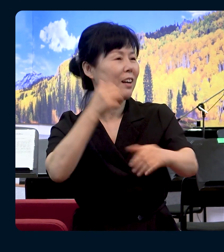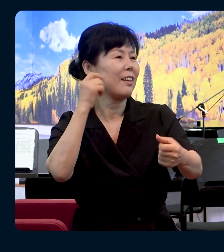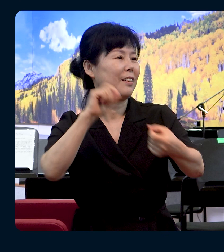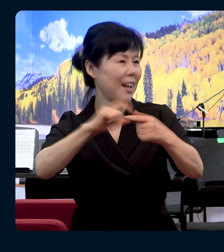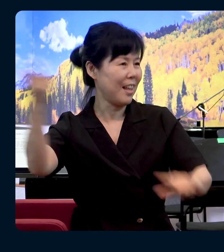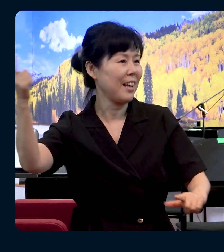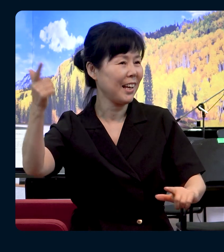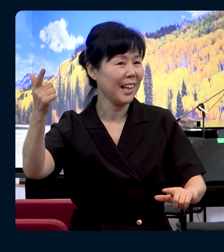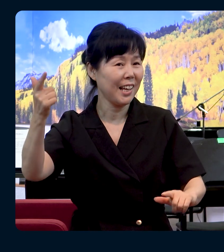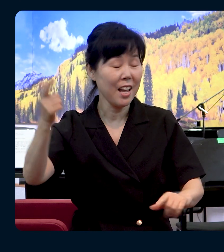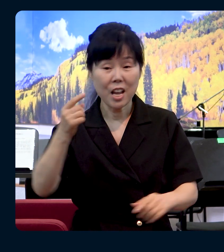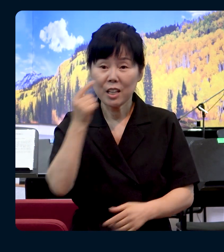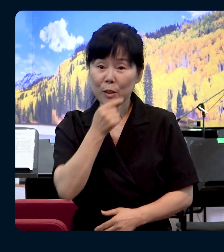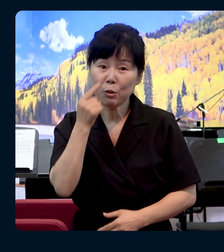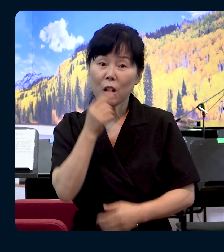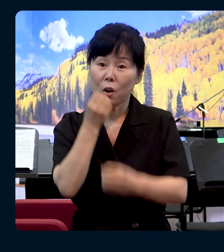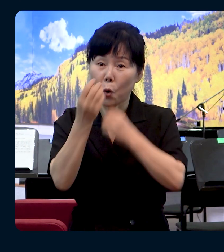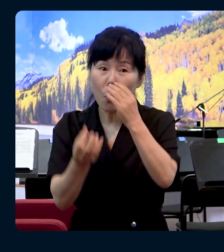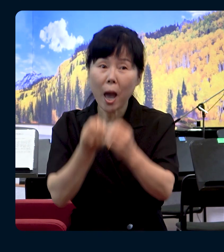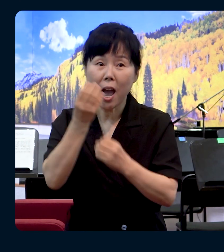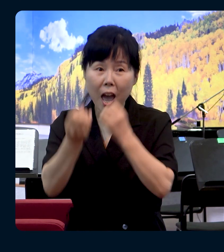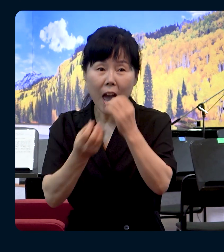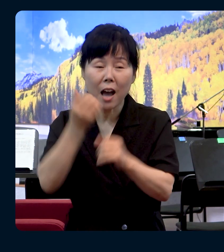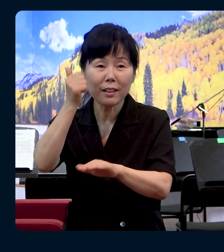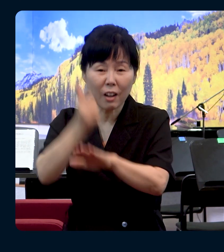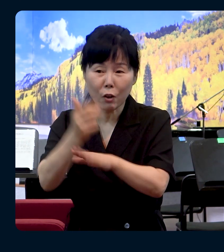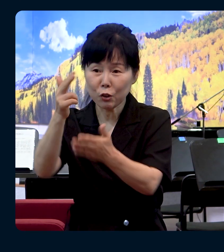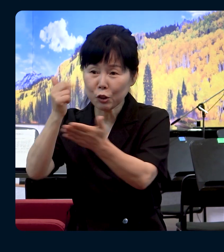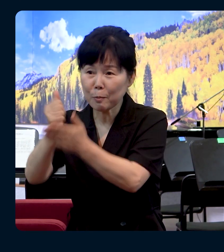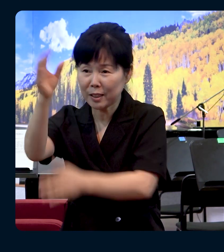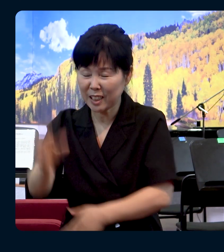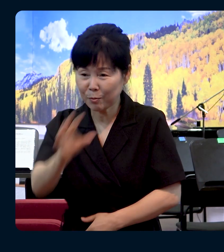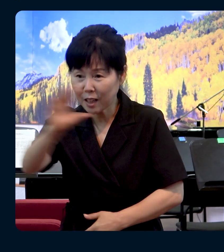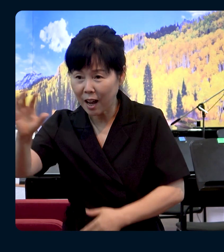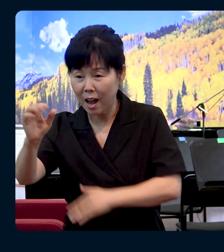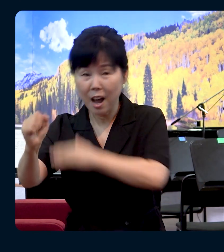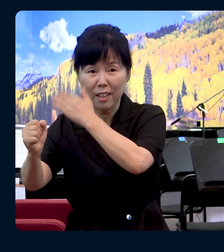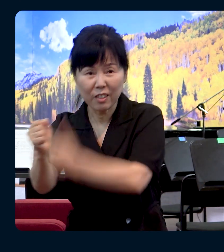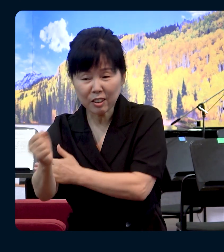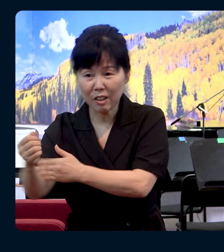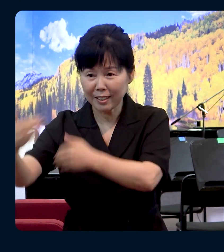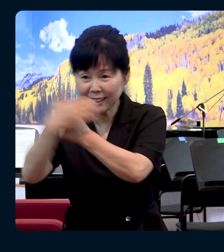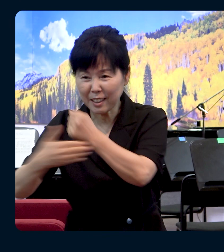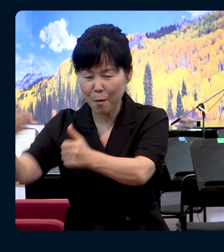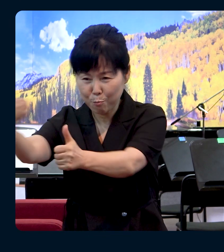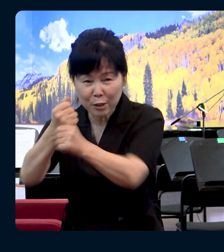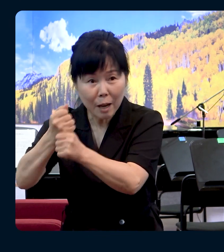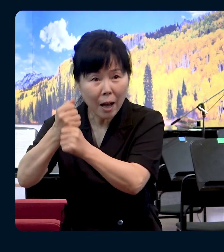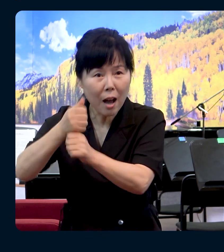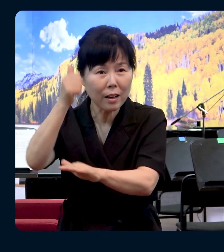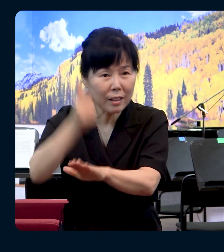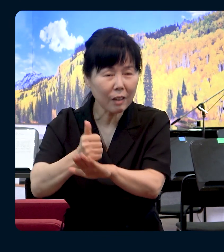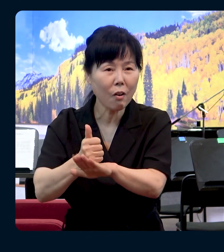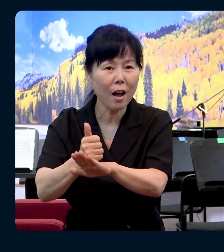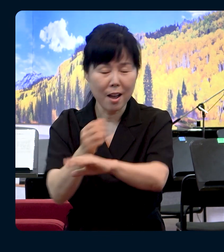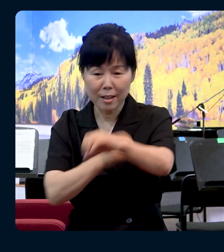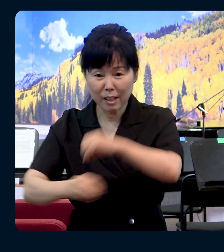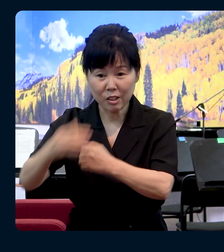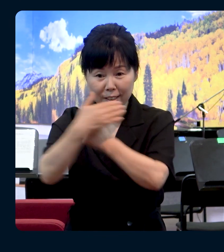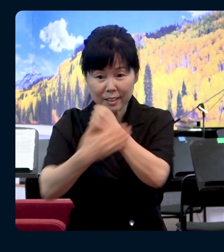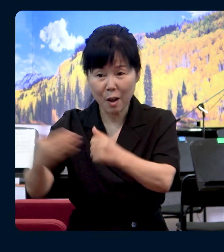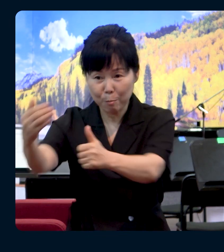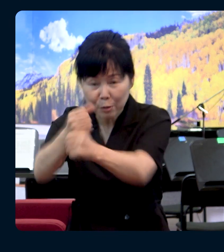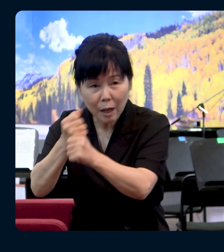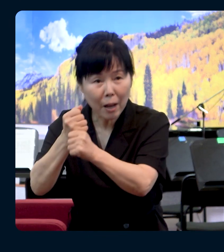입술 고백으로 우리가 정말 그 주님의 십자가의 그 은혜를 붙드는 순간, 그 십자가의 대속의 은혜를 붙드는